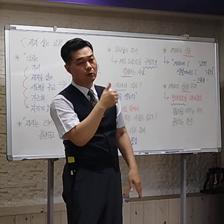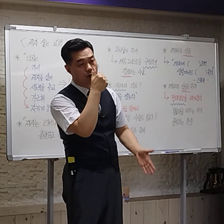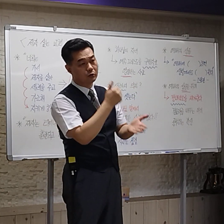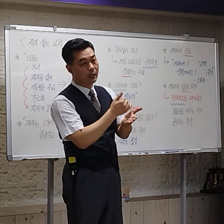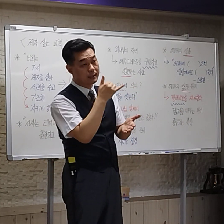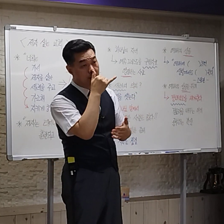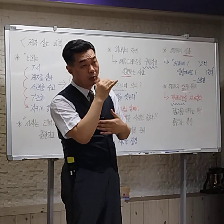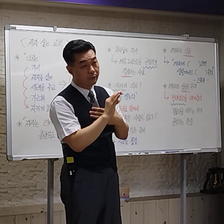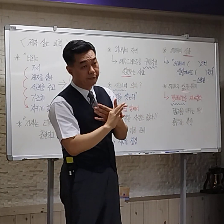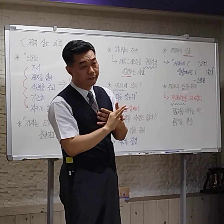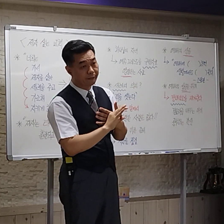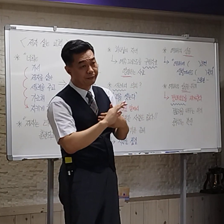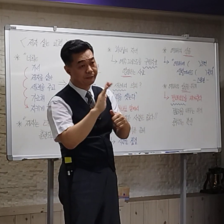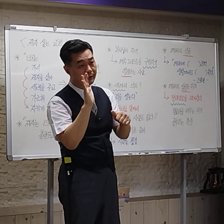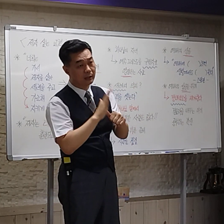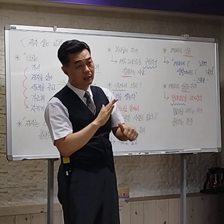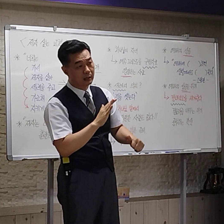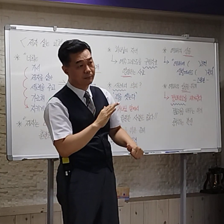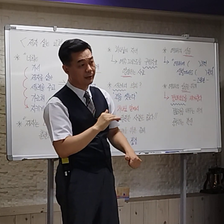조금이라도 죄가 있으면 땡탈락입니다.